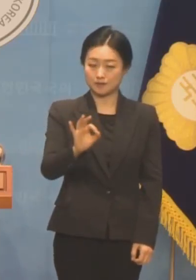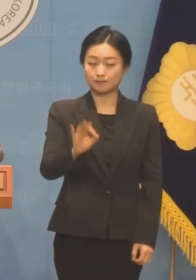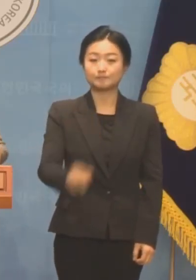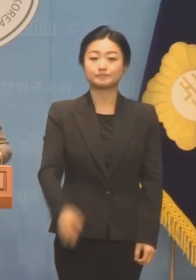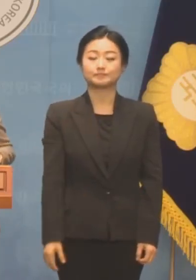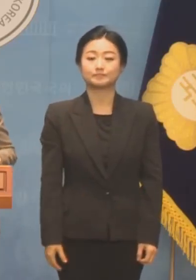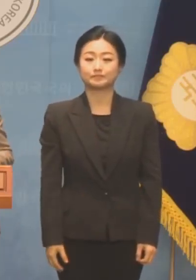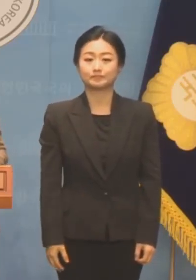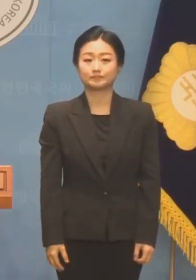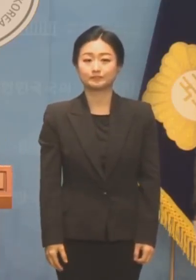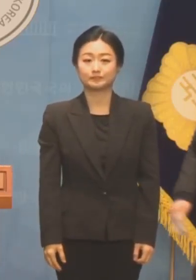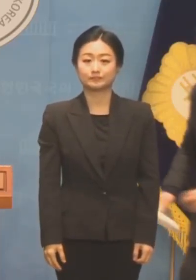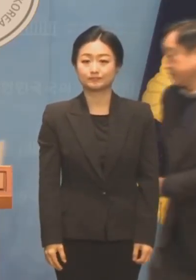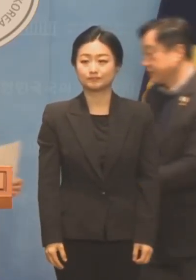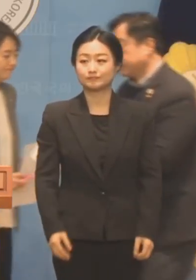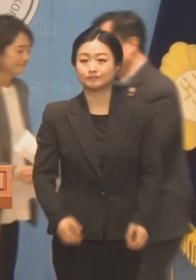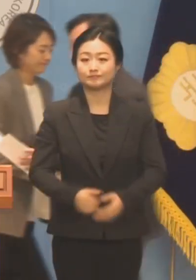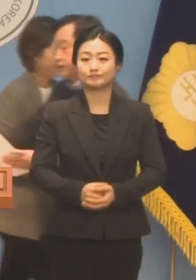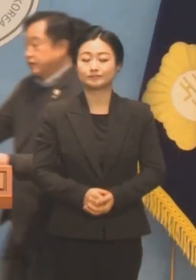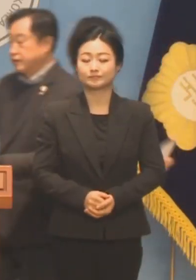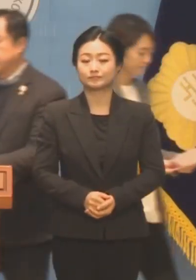말씀 듣겠습니다.